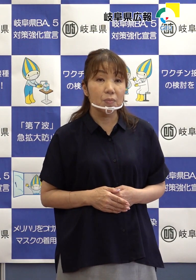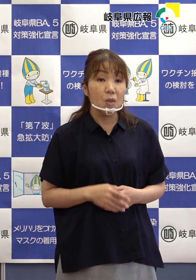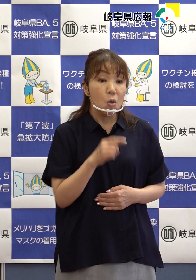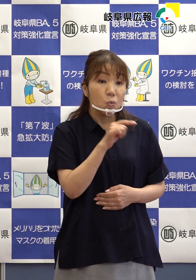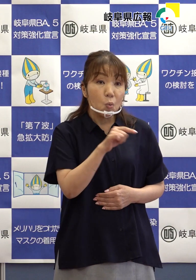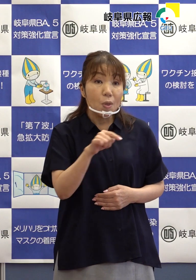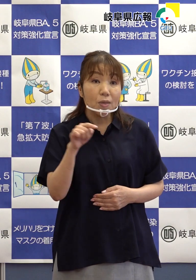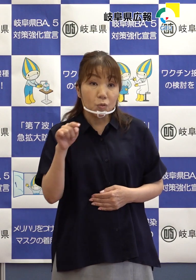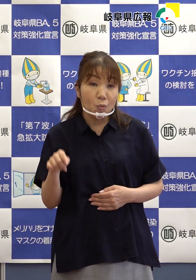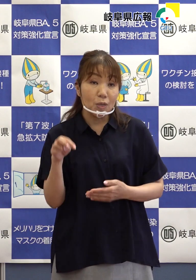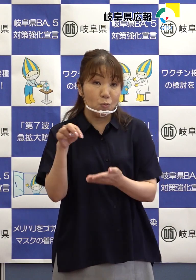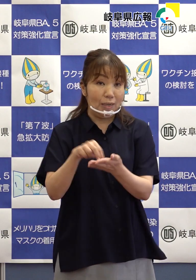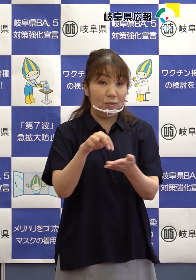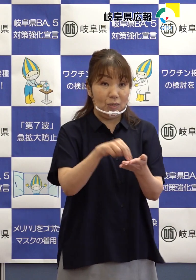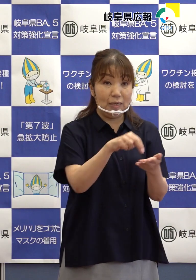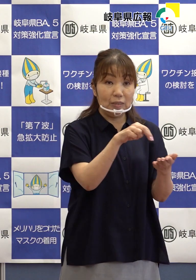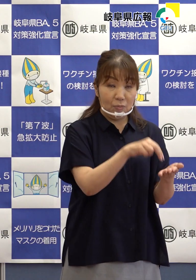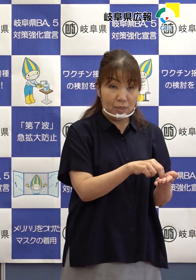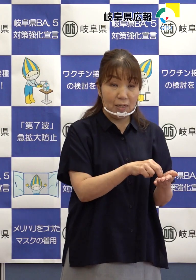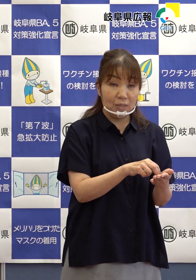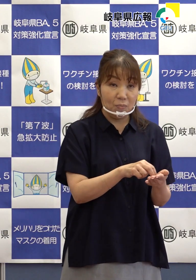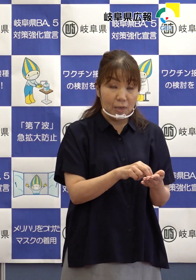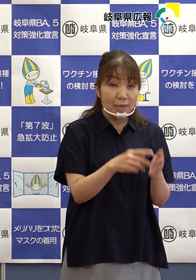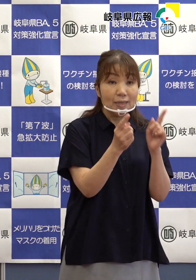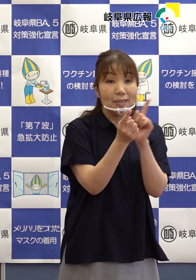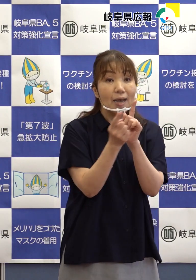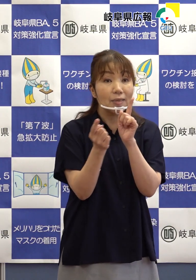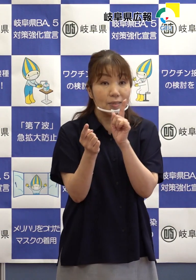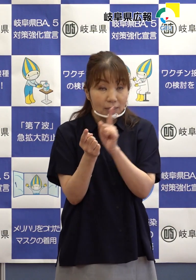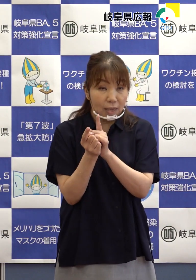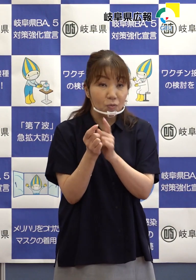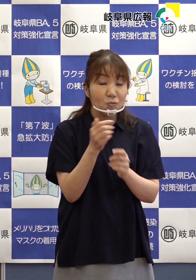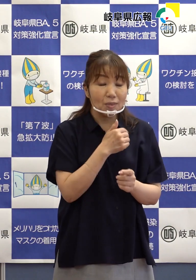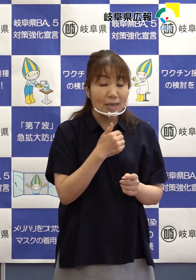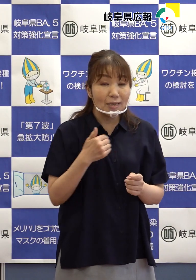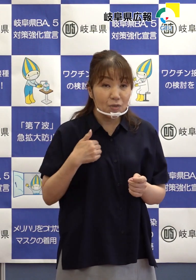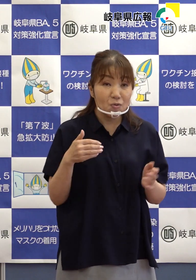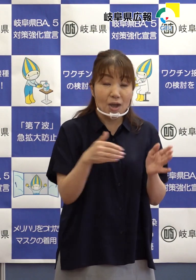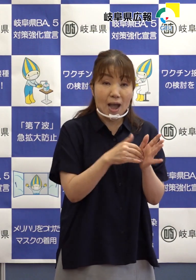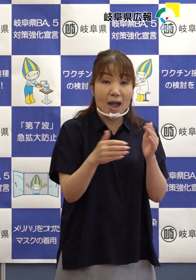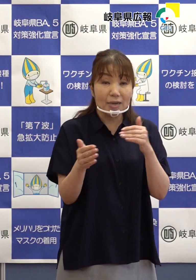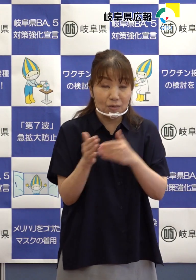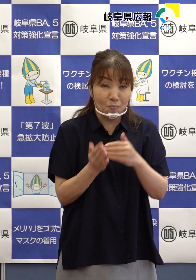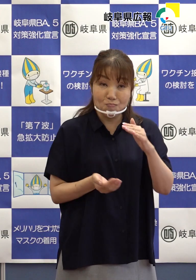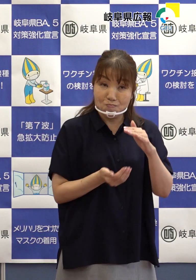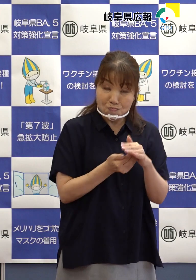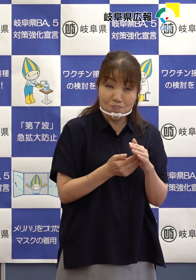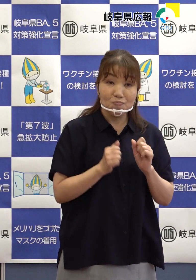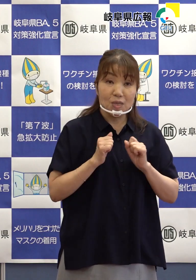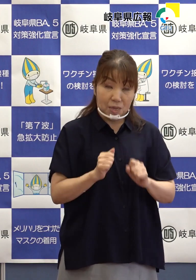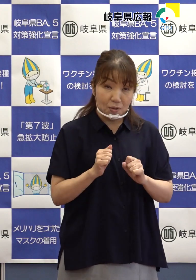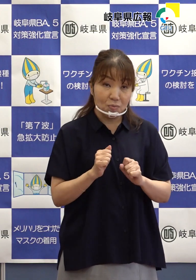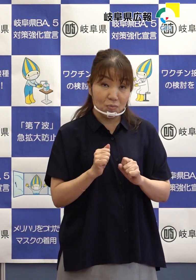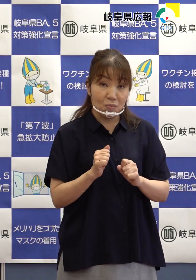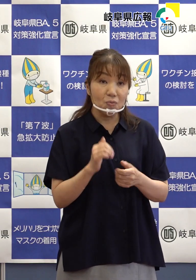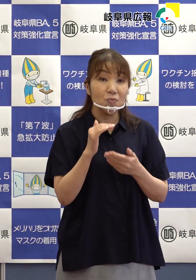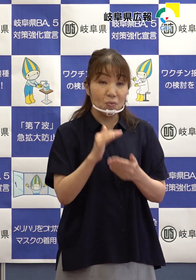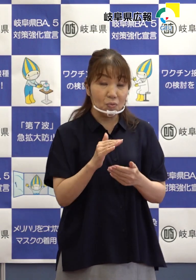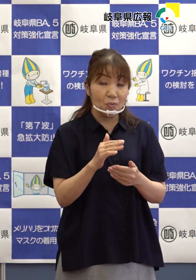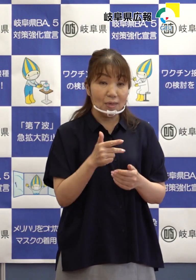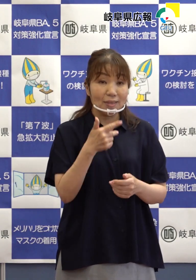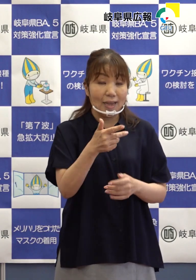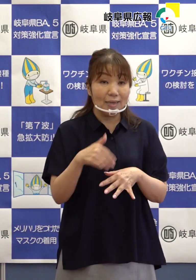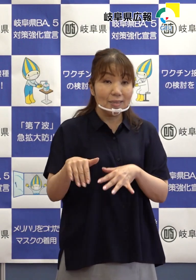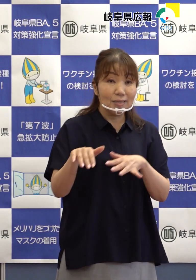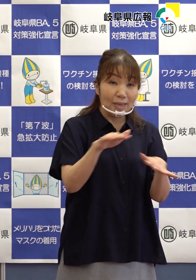それぞれの立場でこんな対策としてできることめっちゃやっていくということでなんとかこの第7